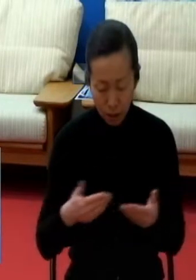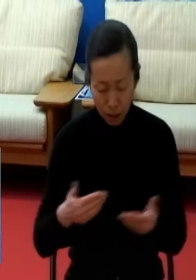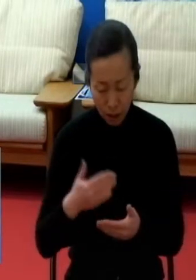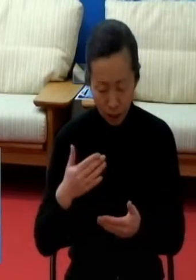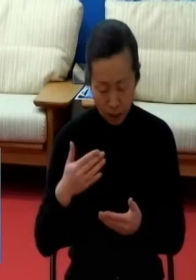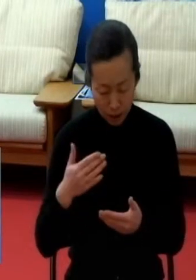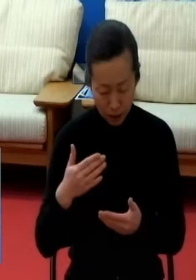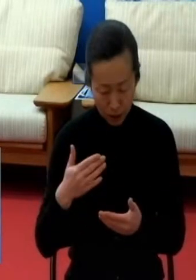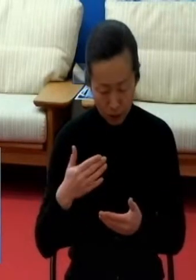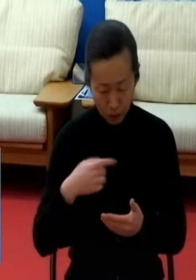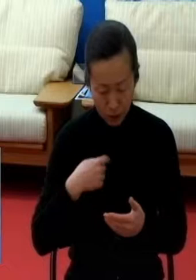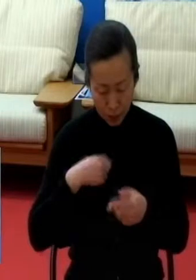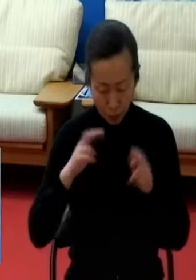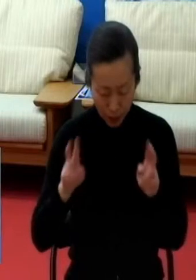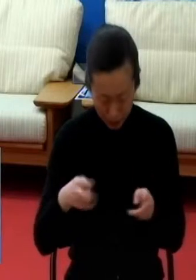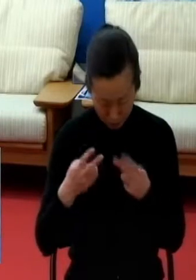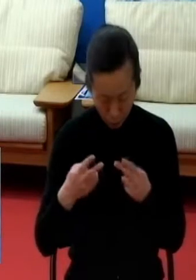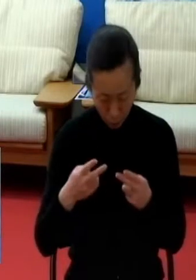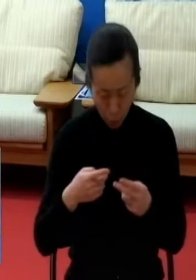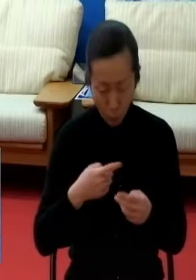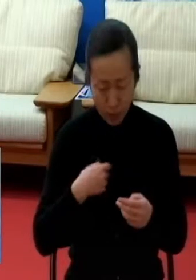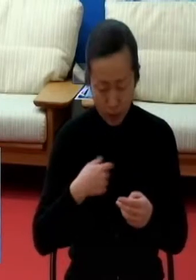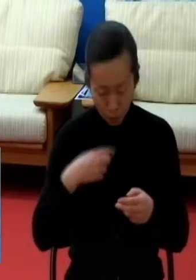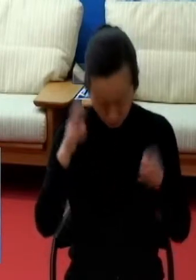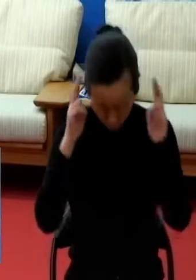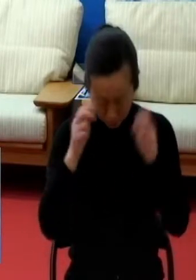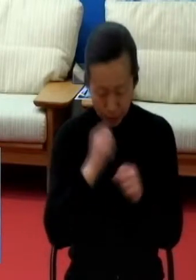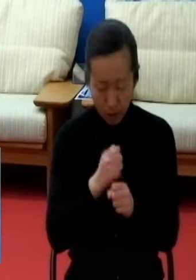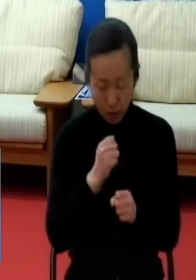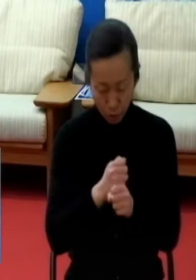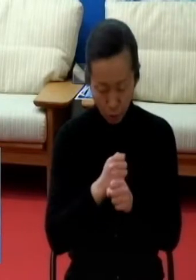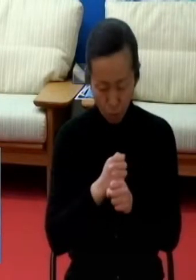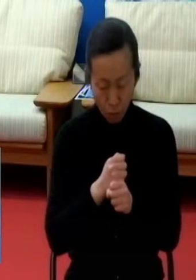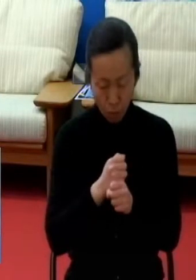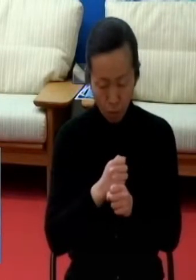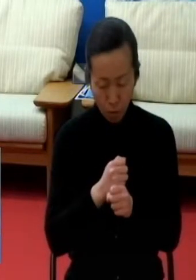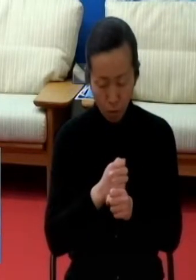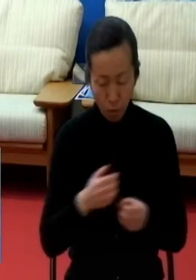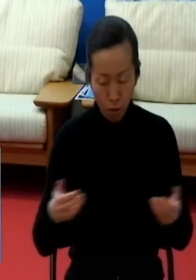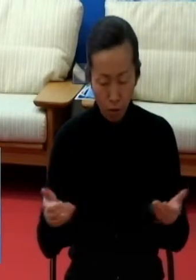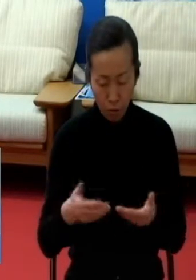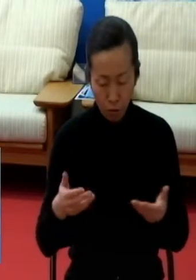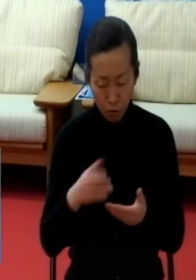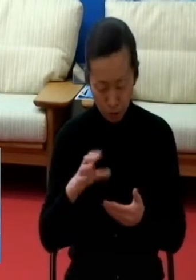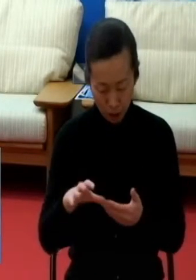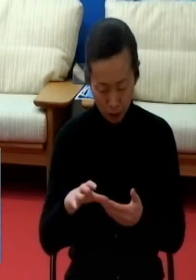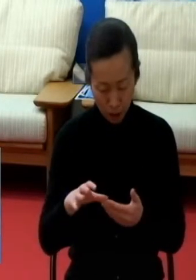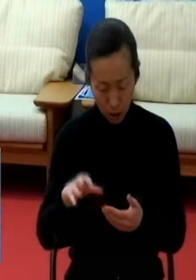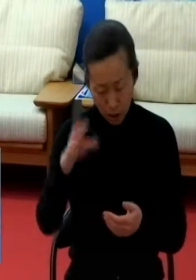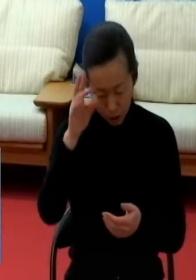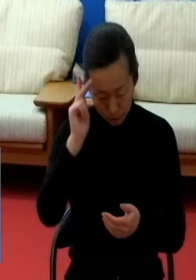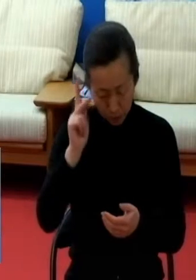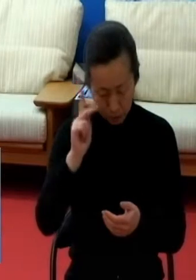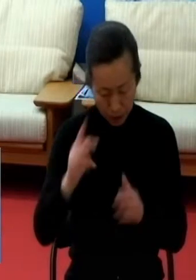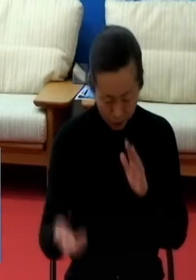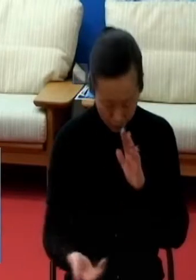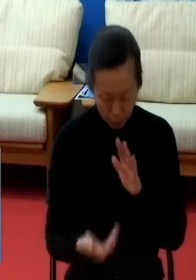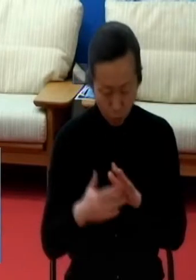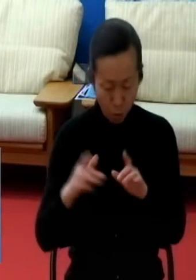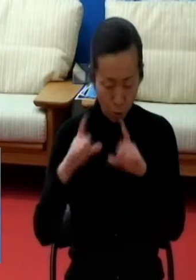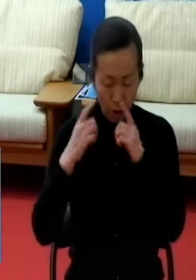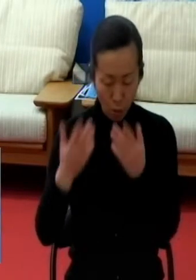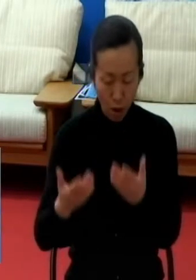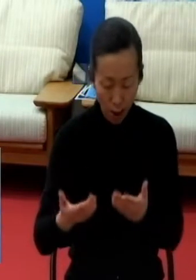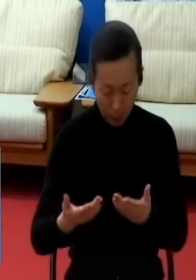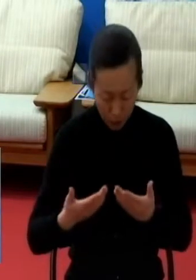나의 달란트에, 私の 나의 산업에 私の産業に、 하나님이 최고의 응답을 더하사 神様、最高の答え